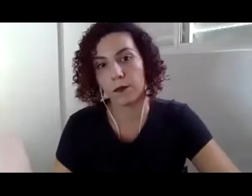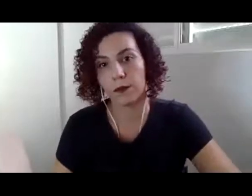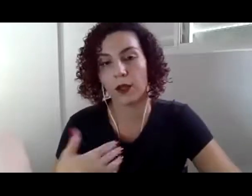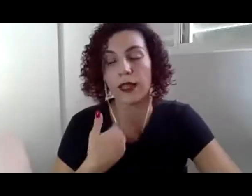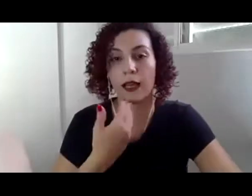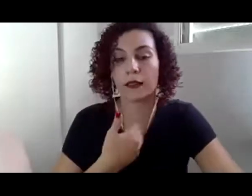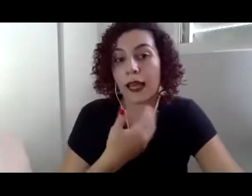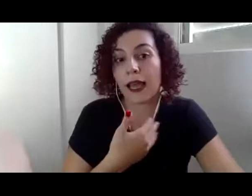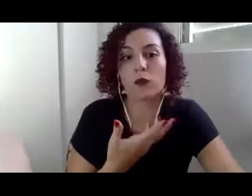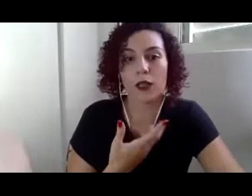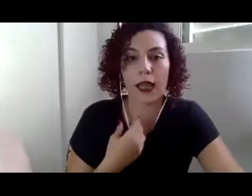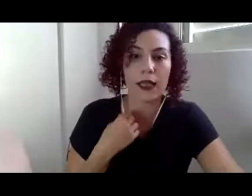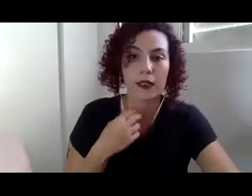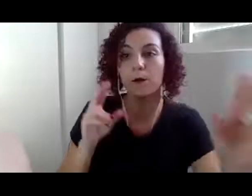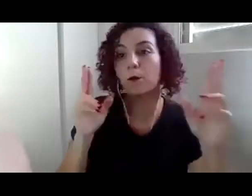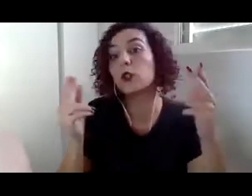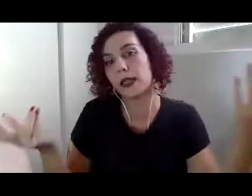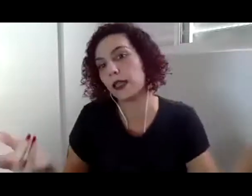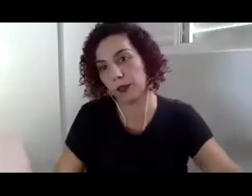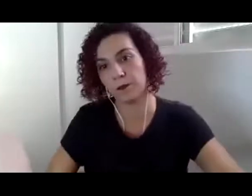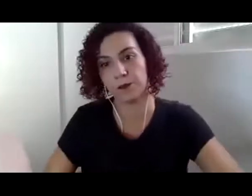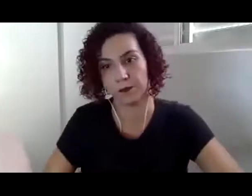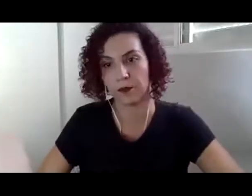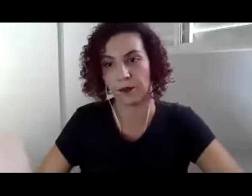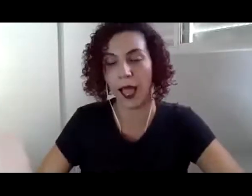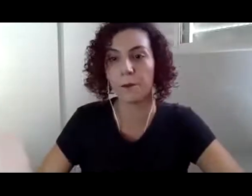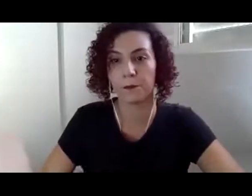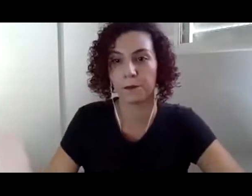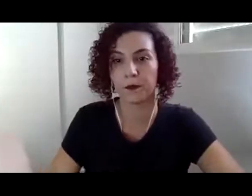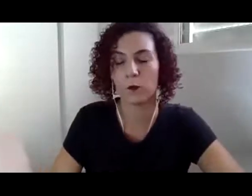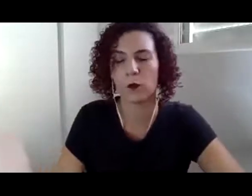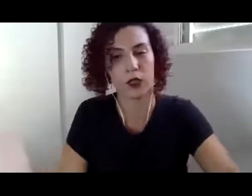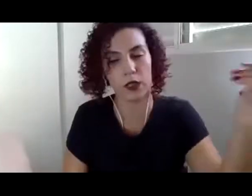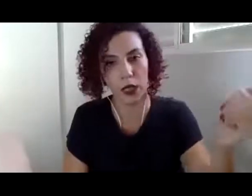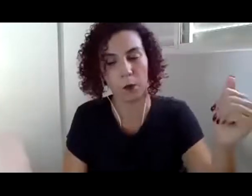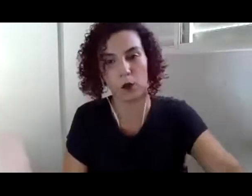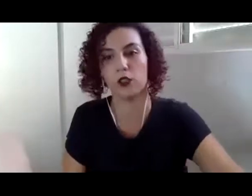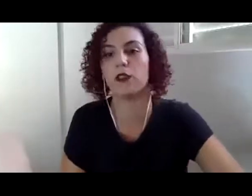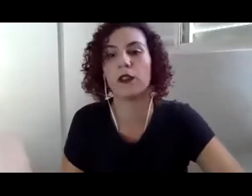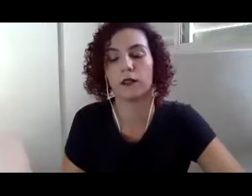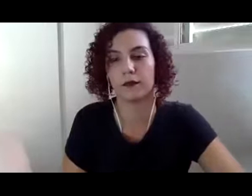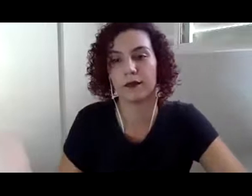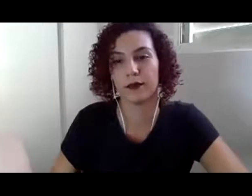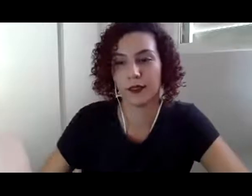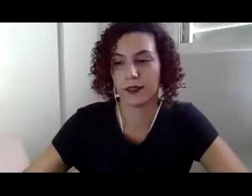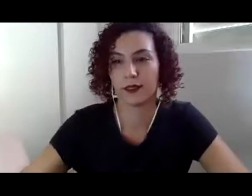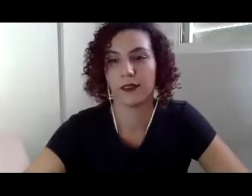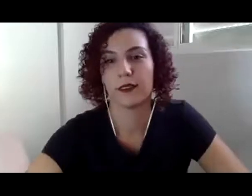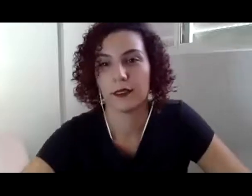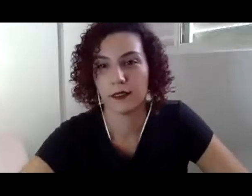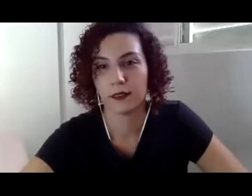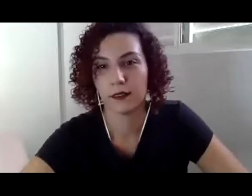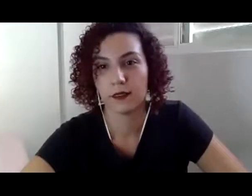pessoa da causa, né? Dessa mudez aí, tá? Não sei se respondi.